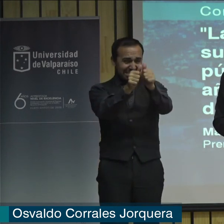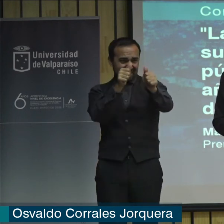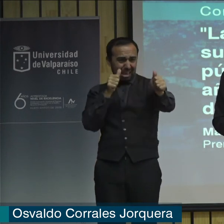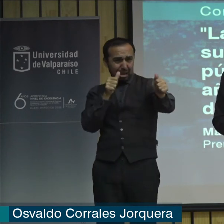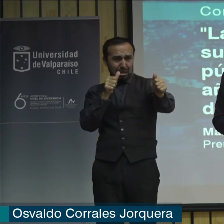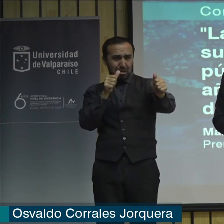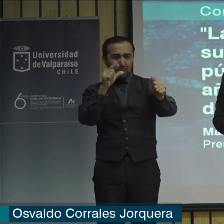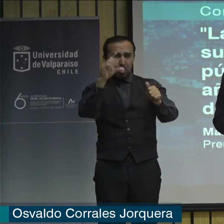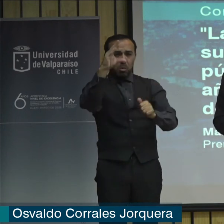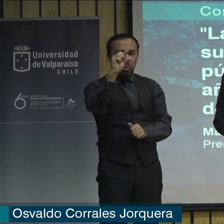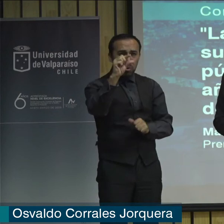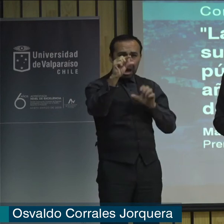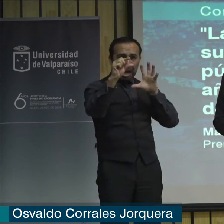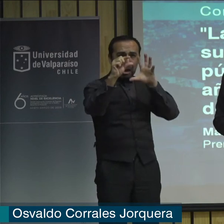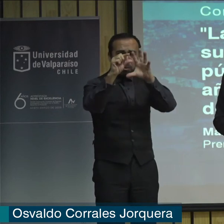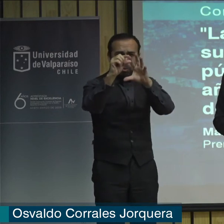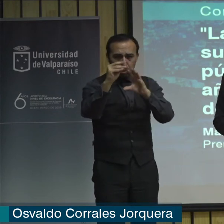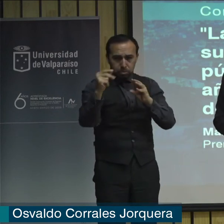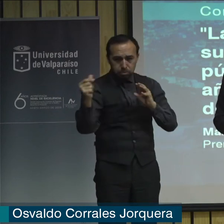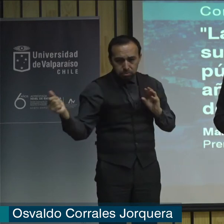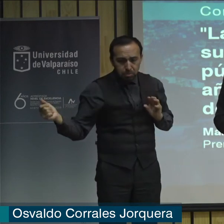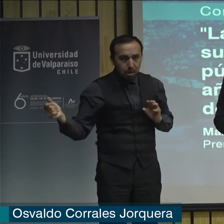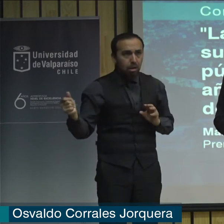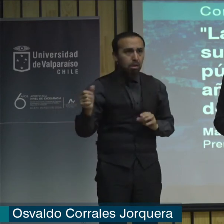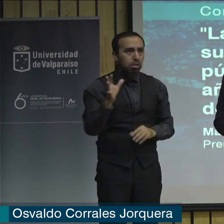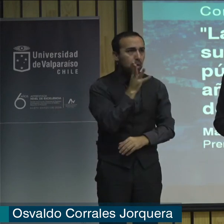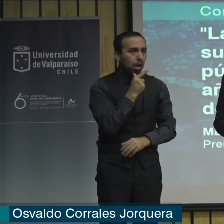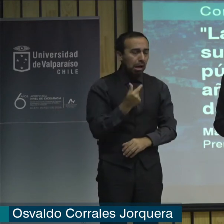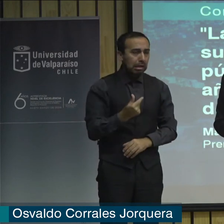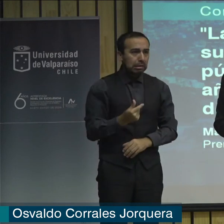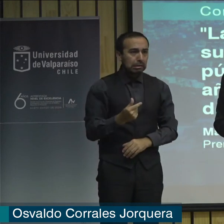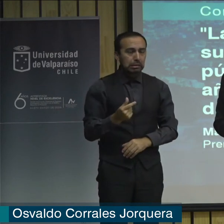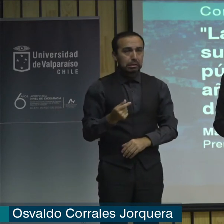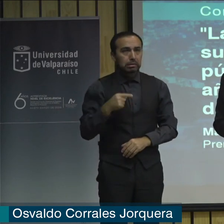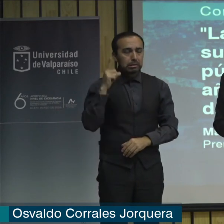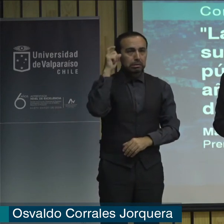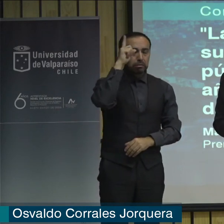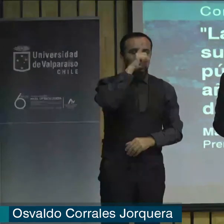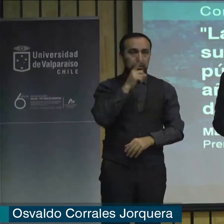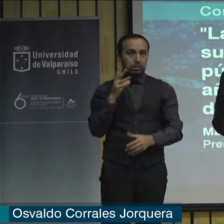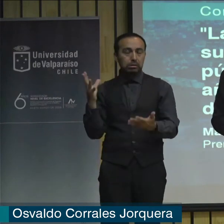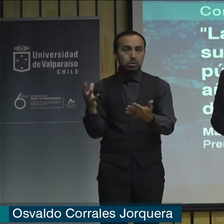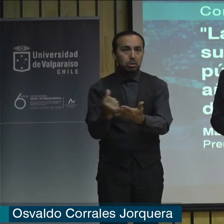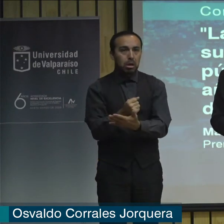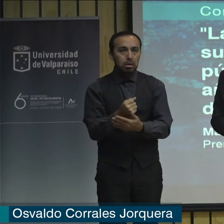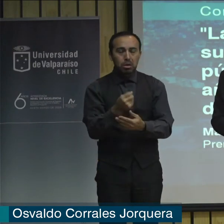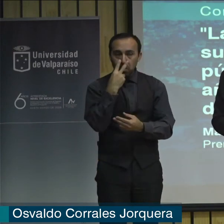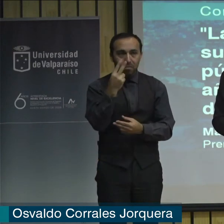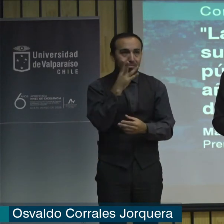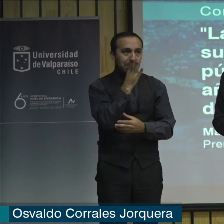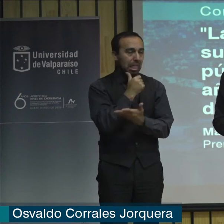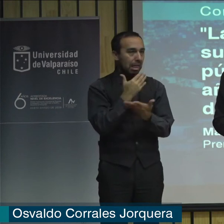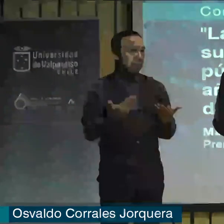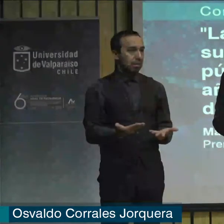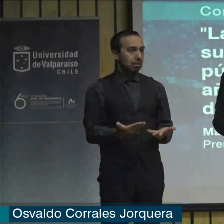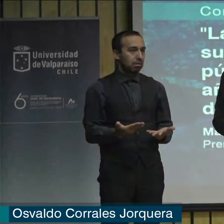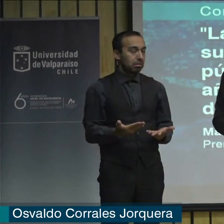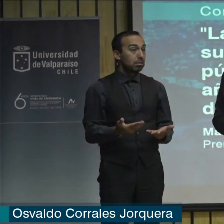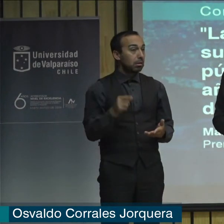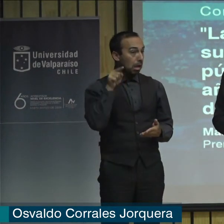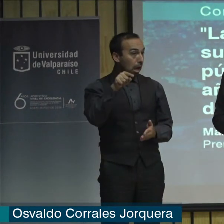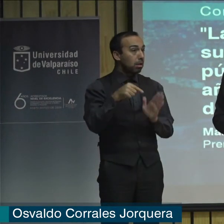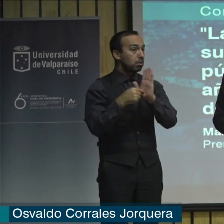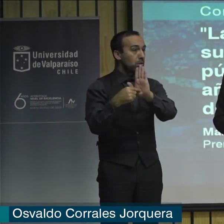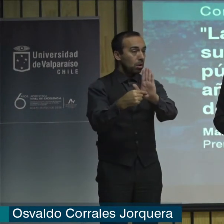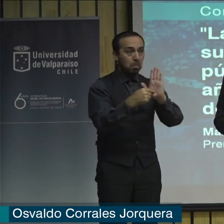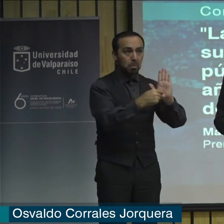desvanecen rápidamente y que tratan en vano de traspasar las tinieblas se trata ciertamente de un llamado que se ha ido transformando